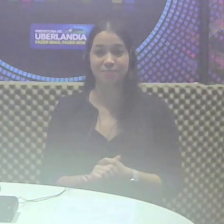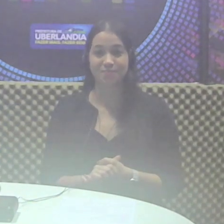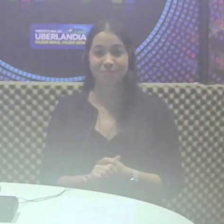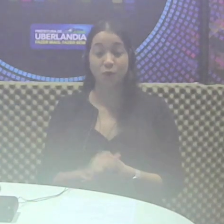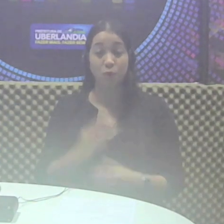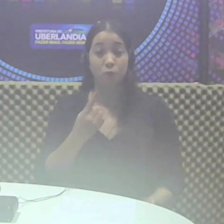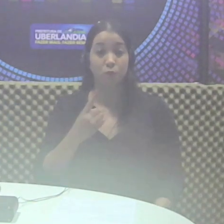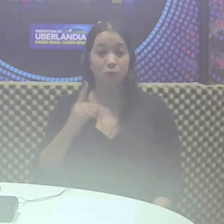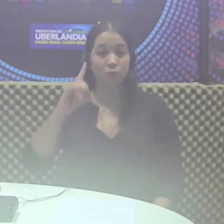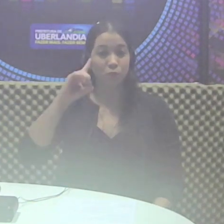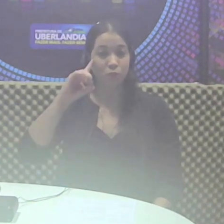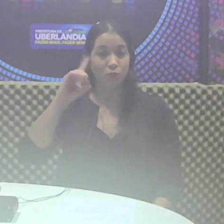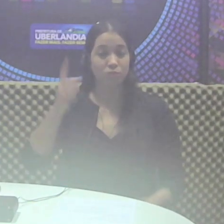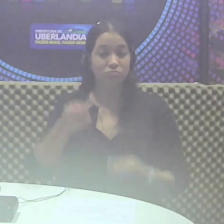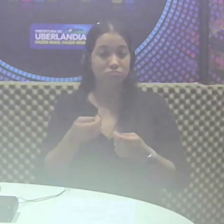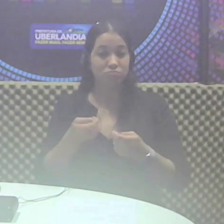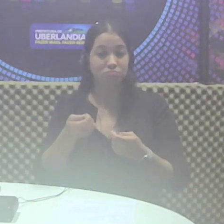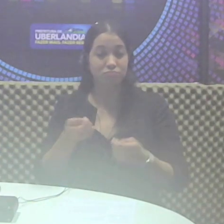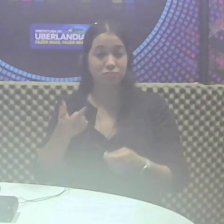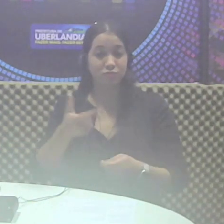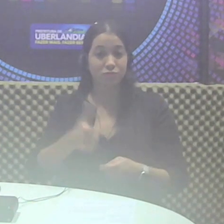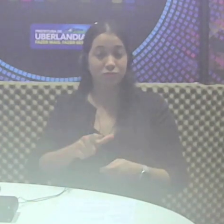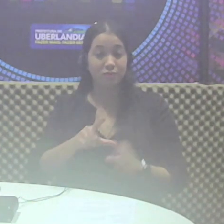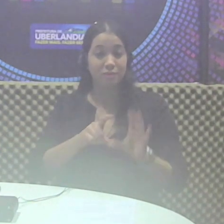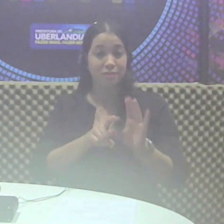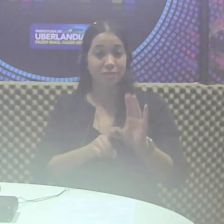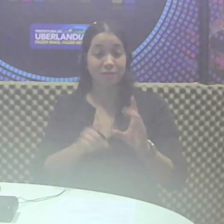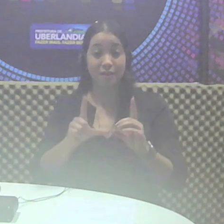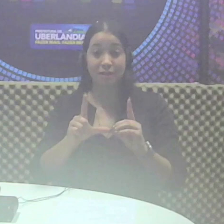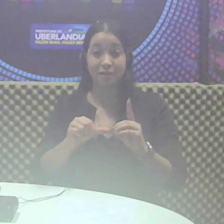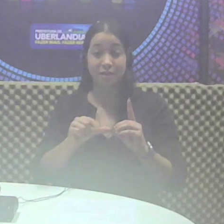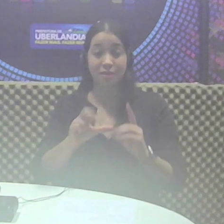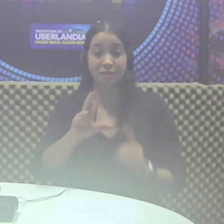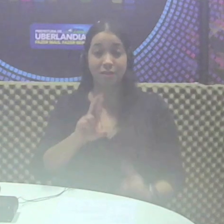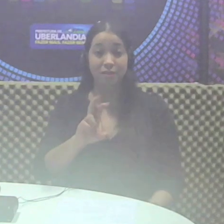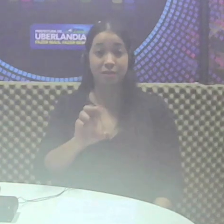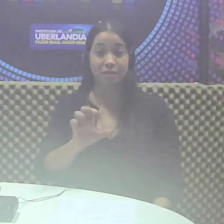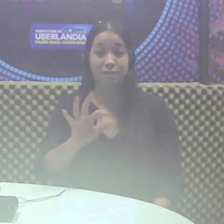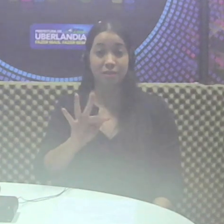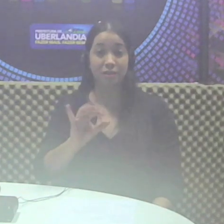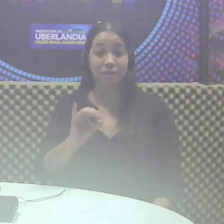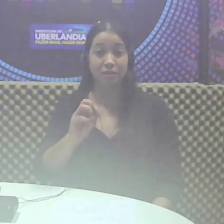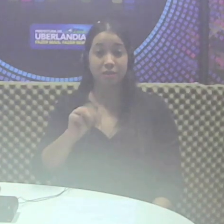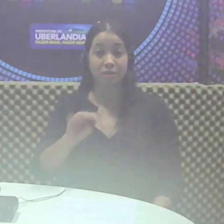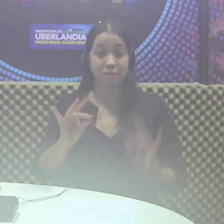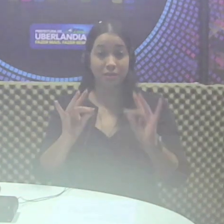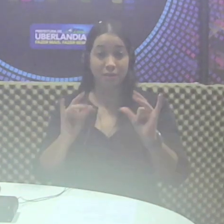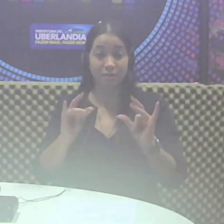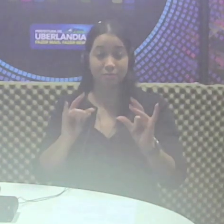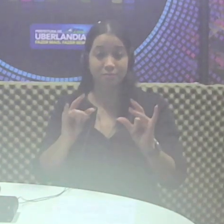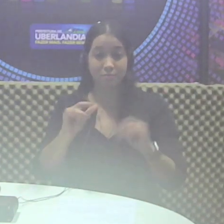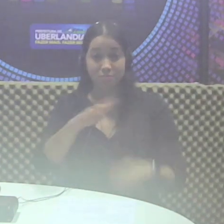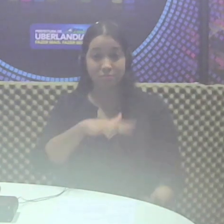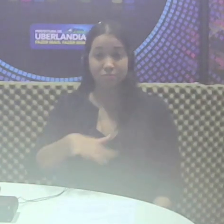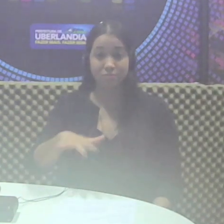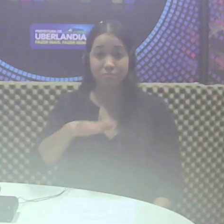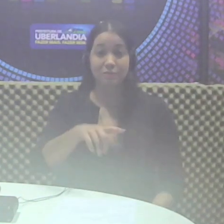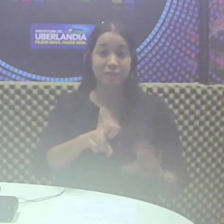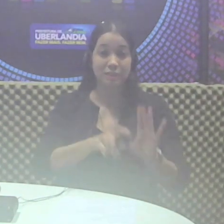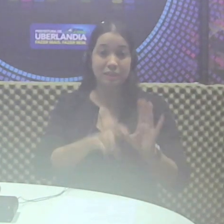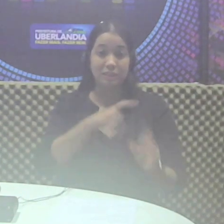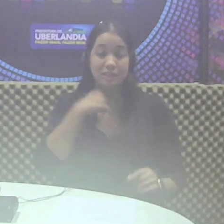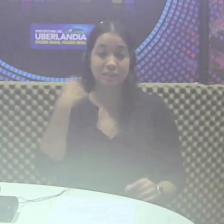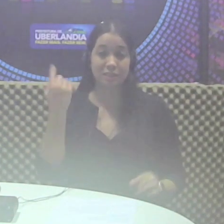Últimos dias para renegociar as dívidas com o DEMAI por meio do Refins Era Tudo. Os contribuintes com débitos vencidos até